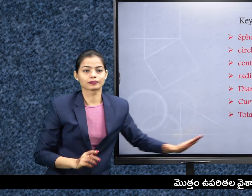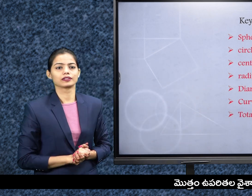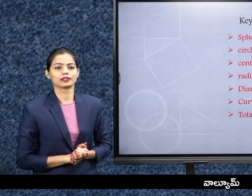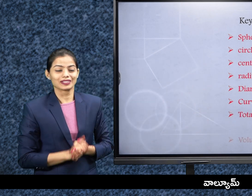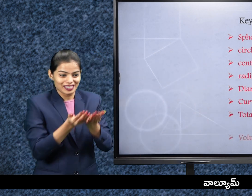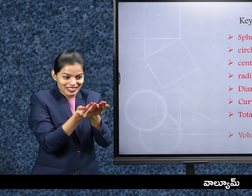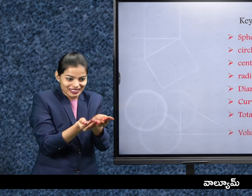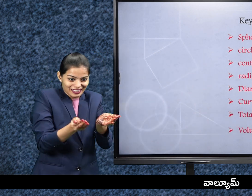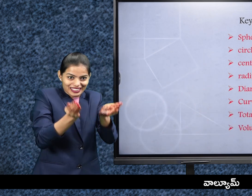వాల్యూమ్.